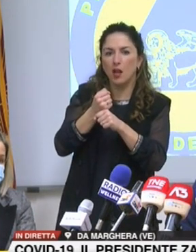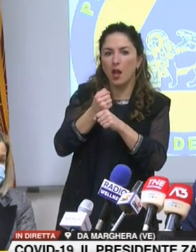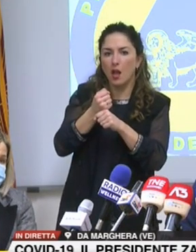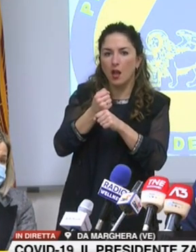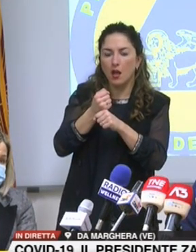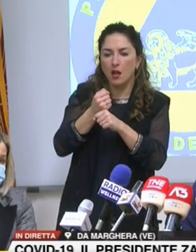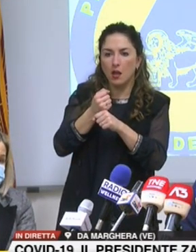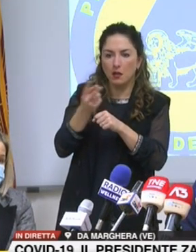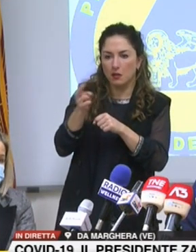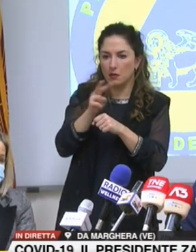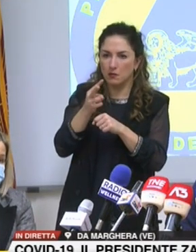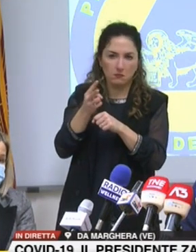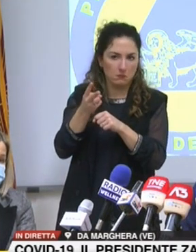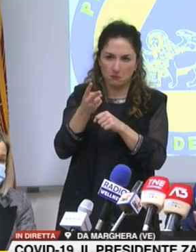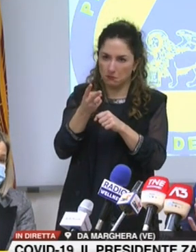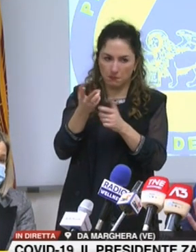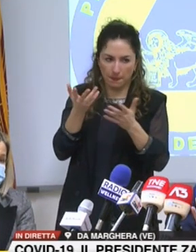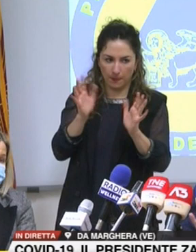è,